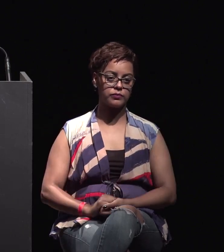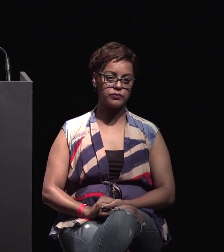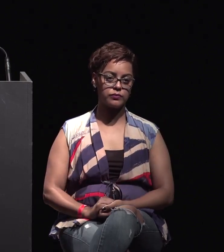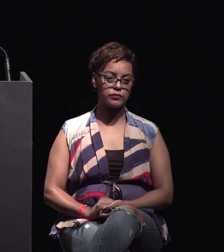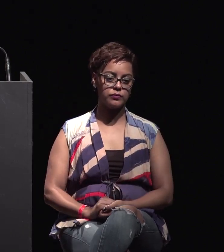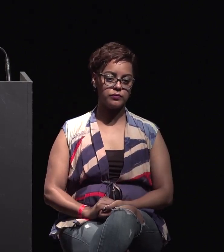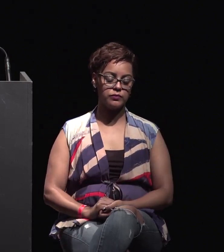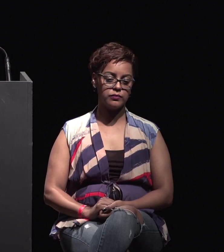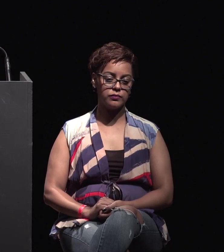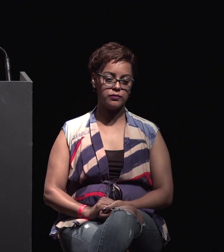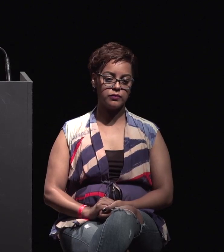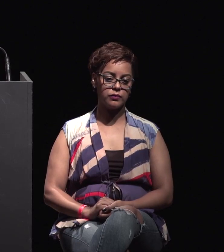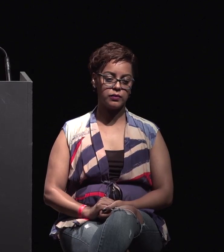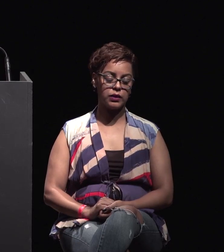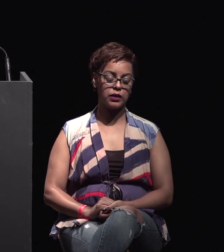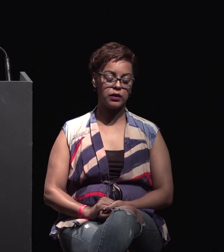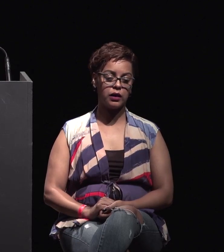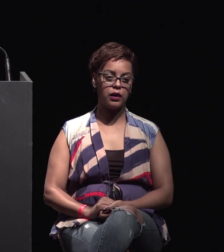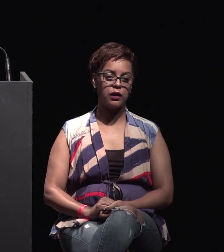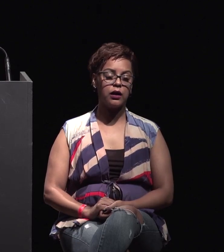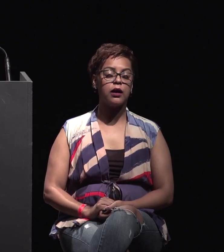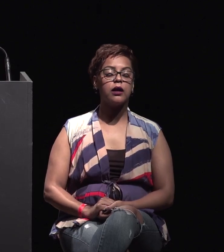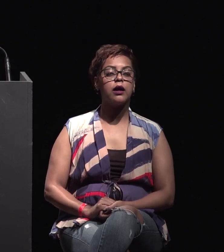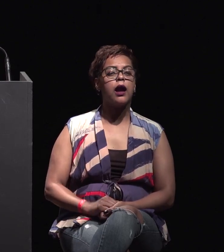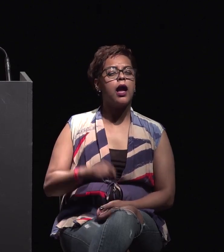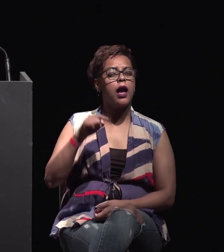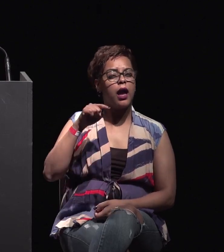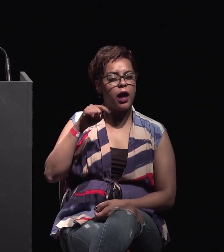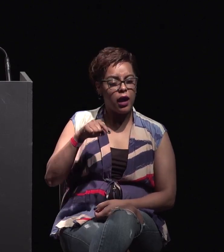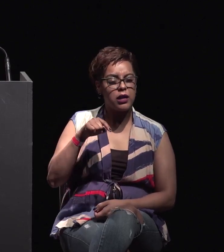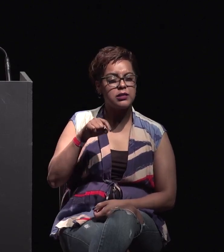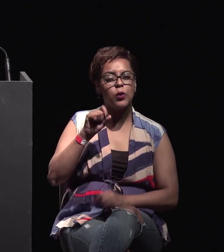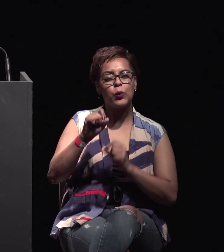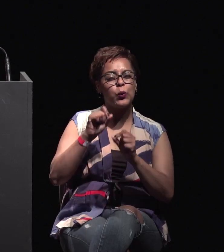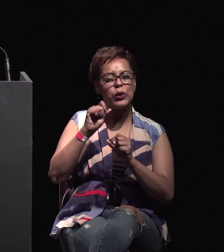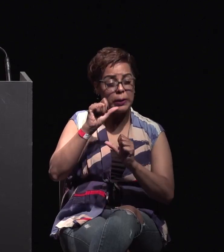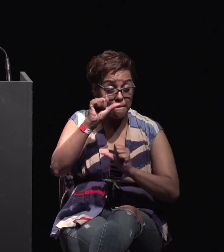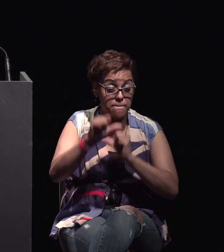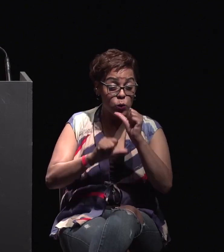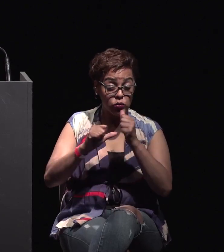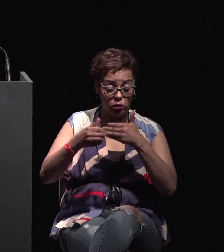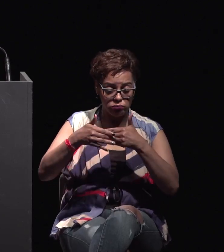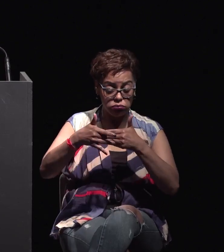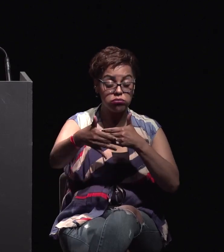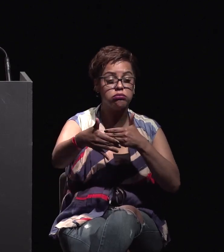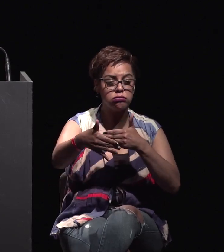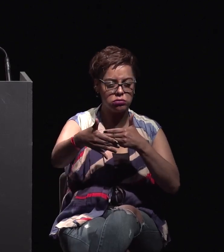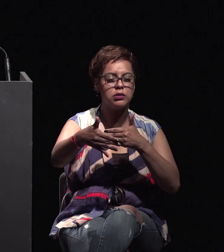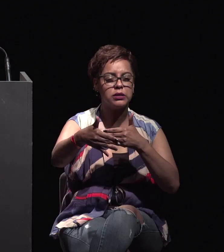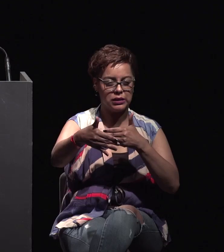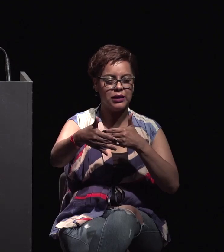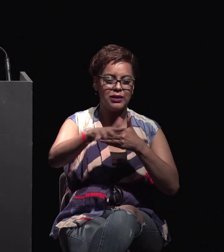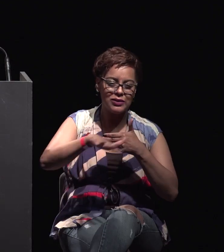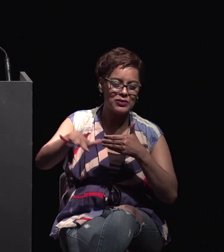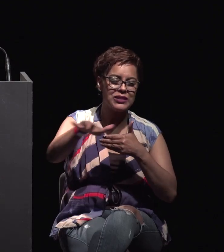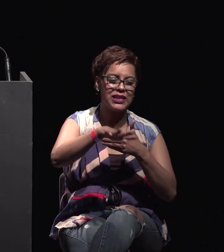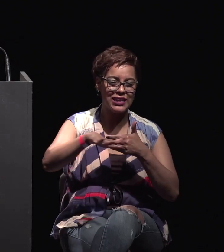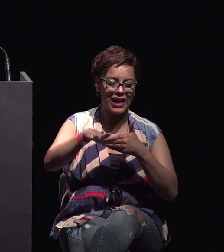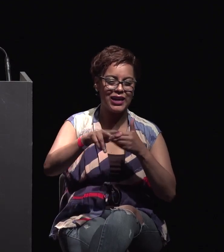Então, esse é um outro aspecto de alteração do